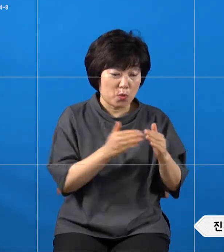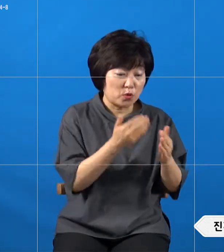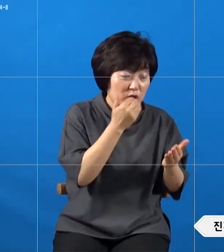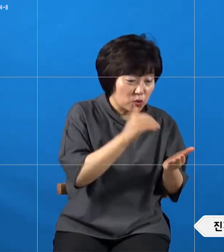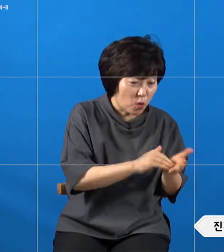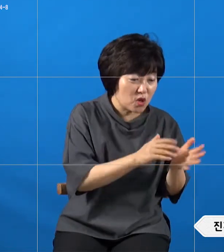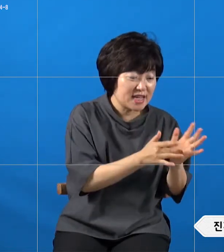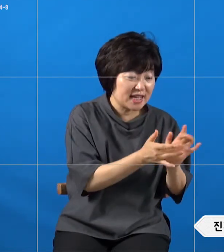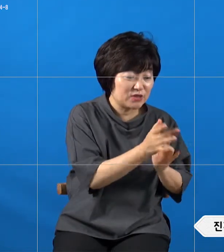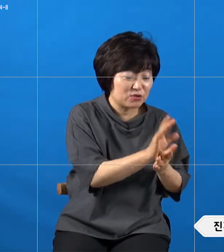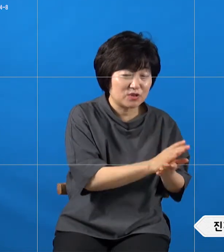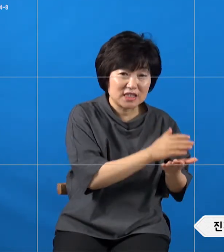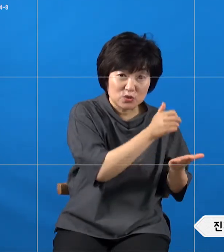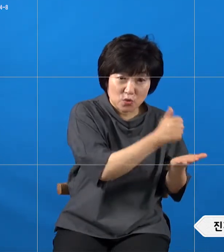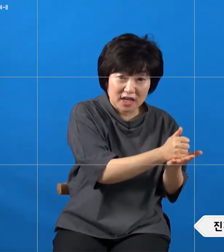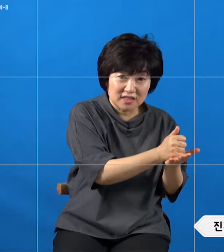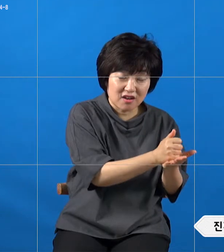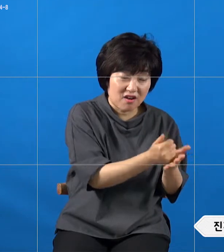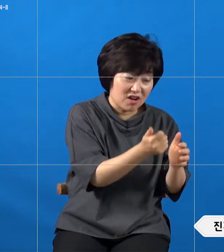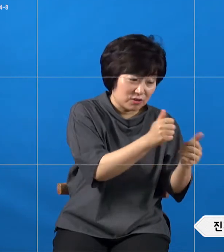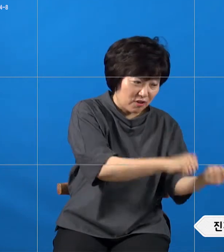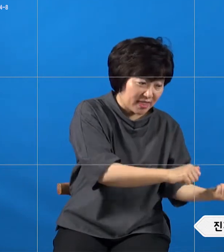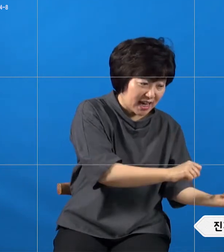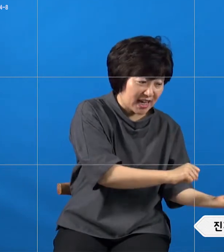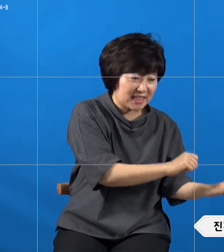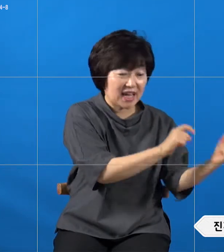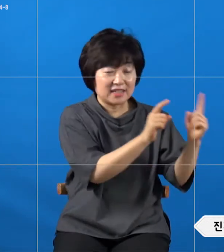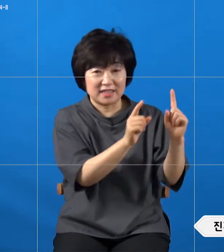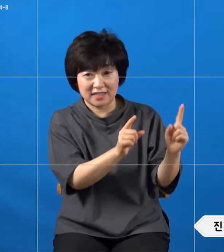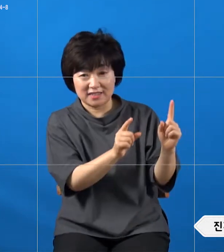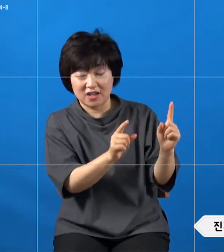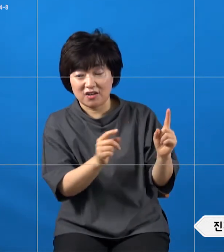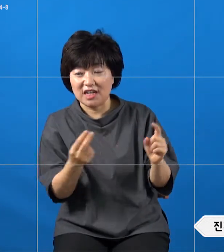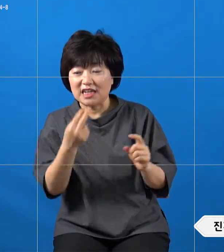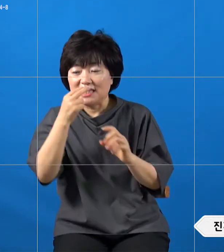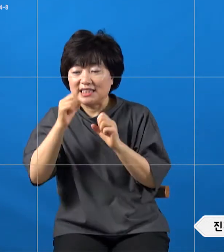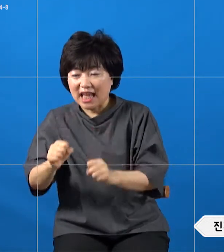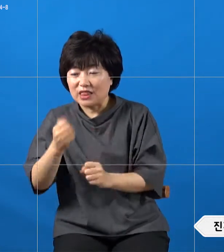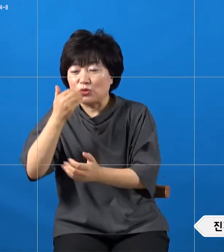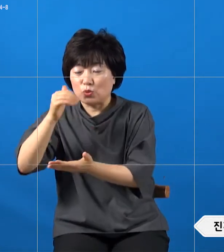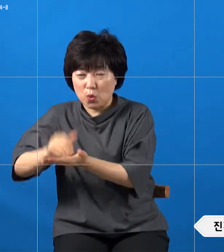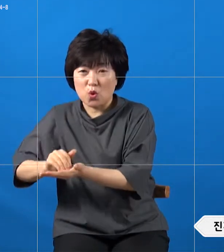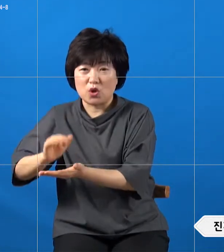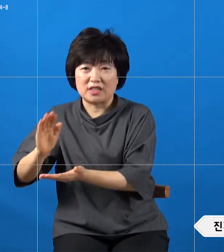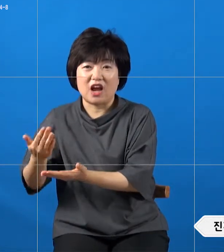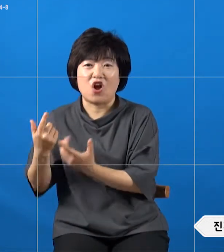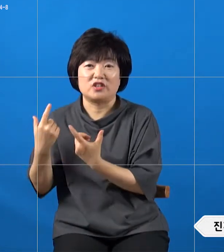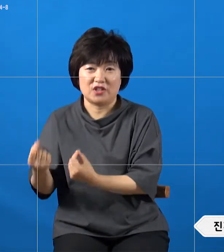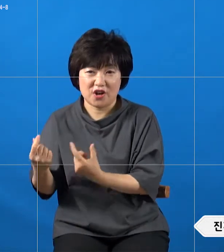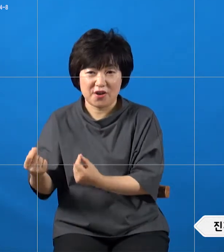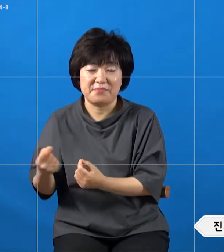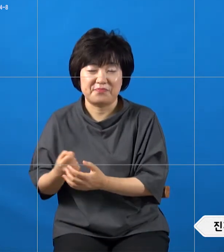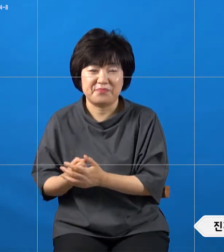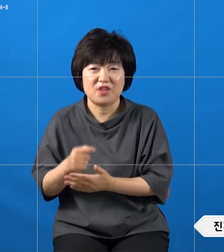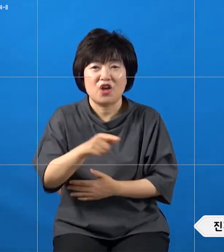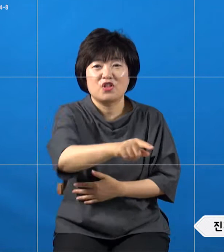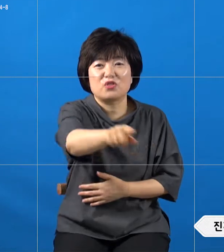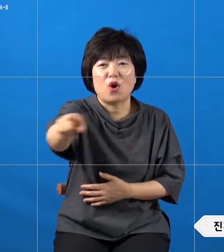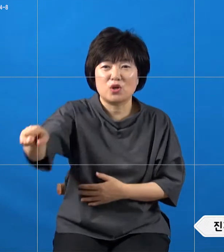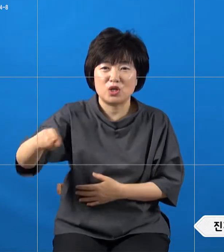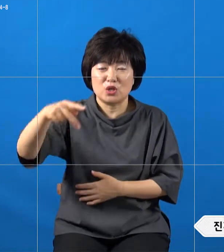모퉁이 돌이신 예수 그리스도께서 다시 사셔서 산돌이 되셨습니다.